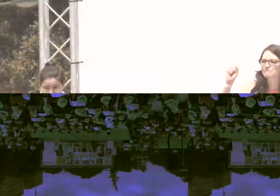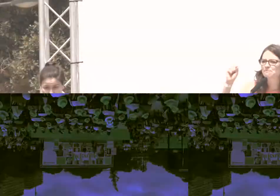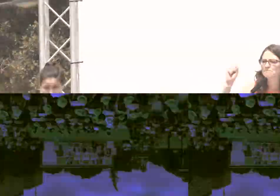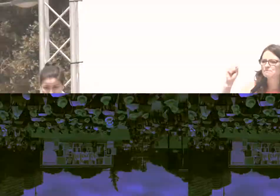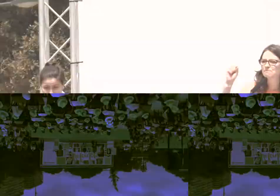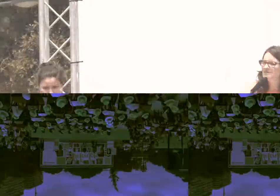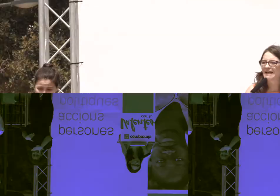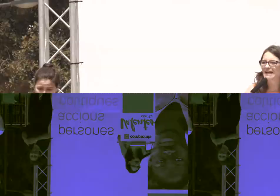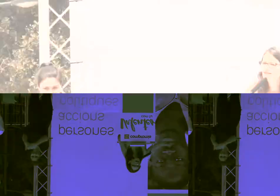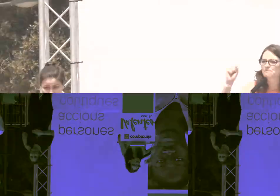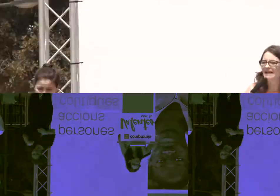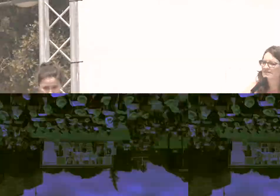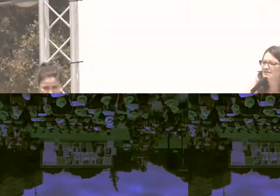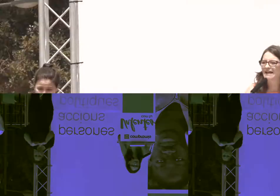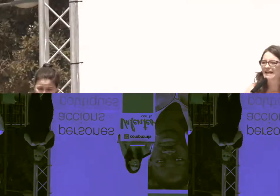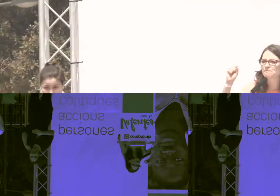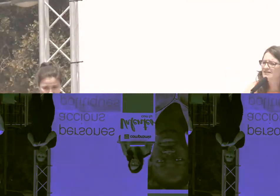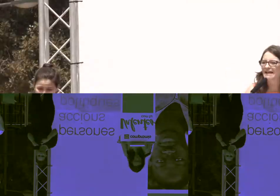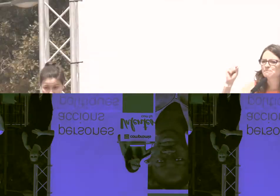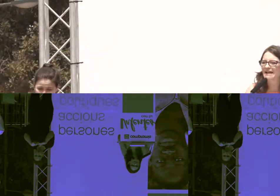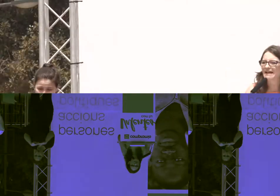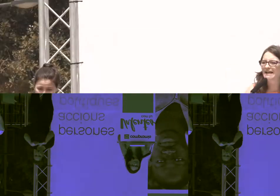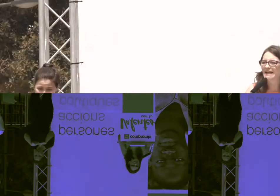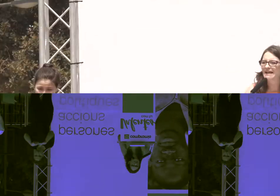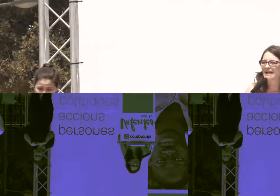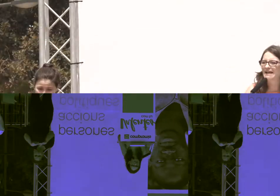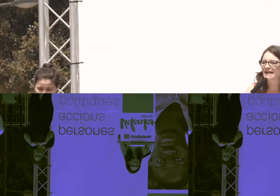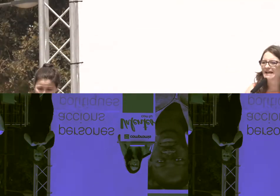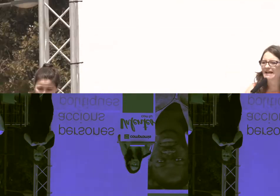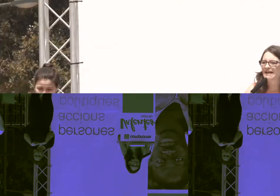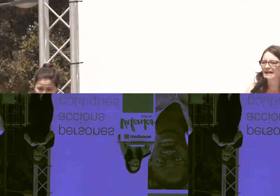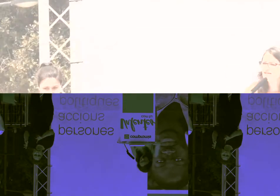és gestió, això és protegir a les dones en situació de violència de gènere.